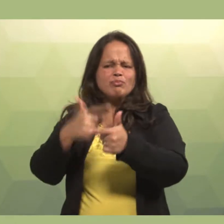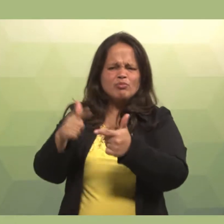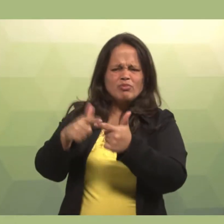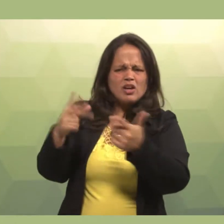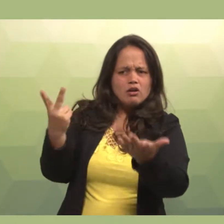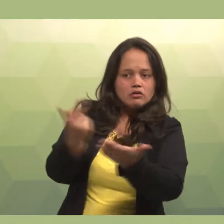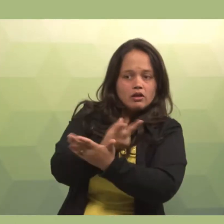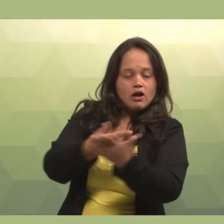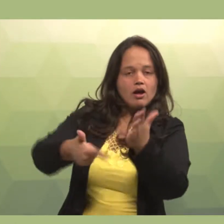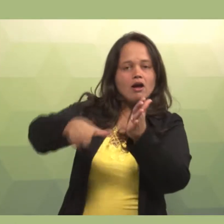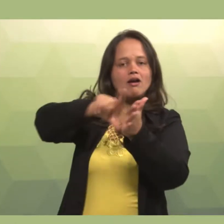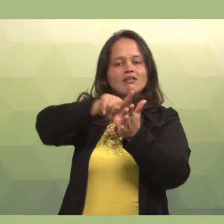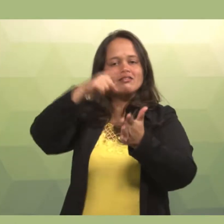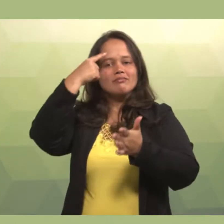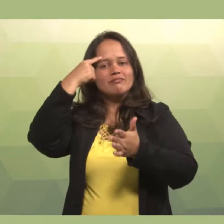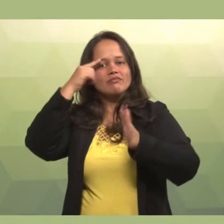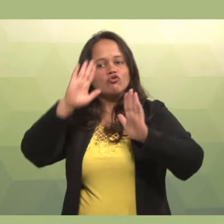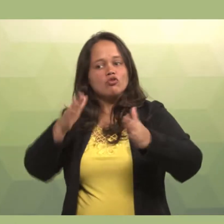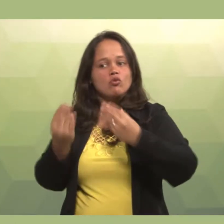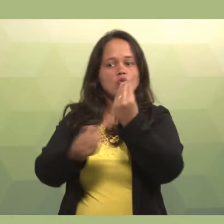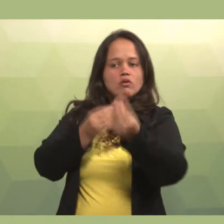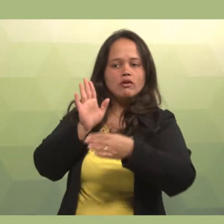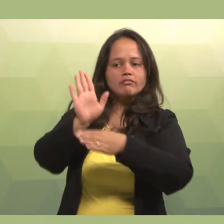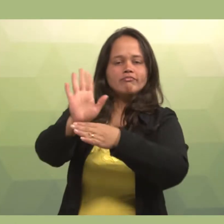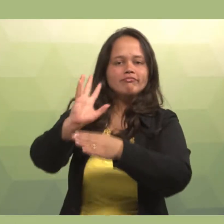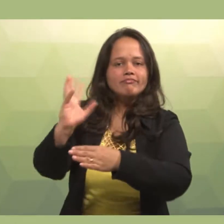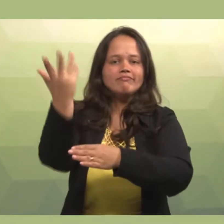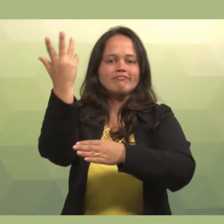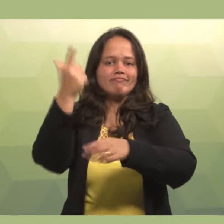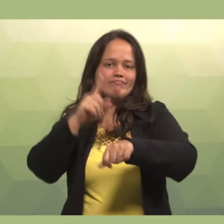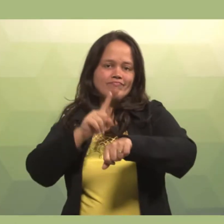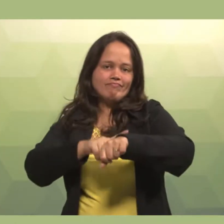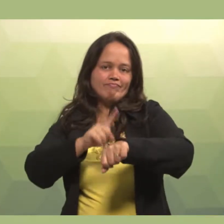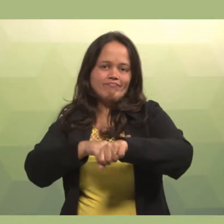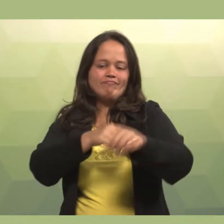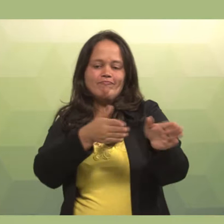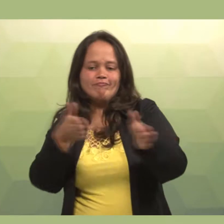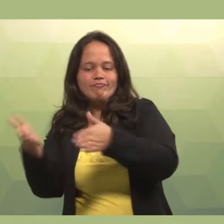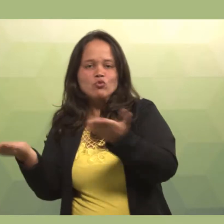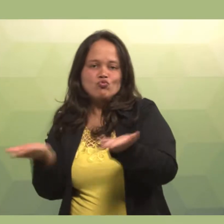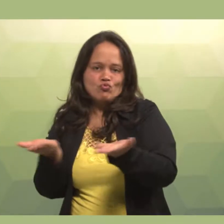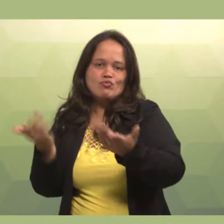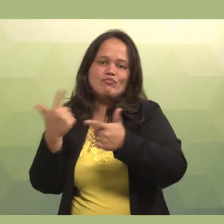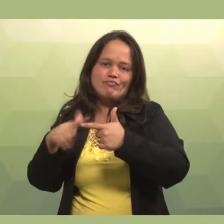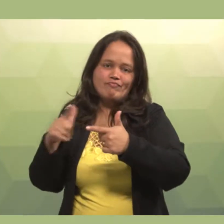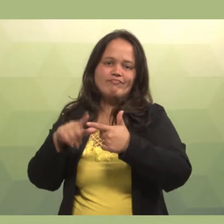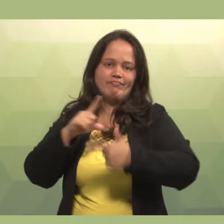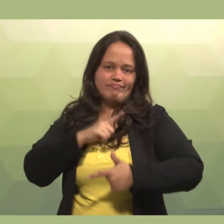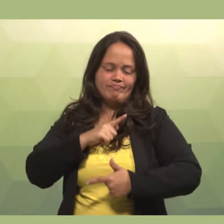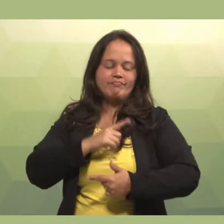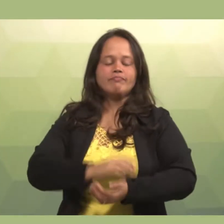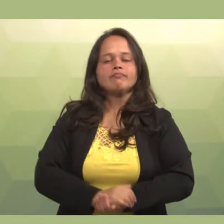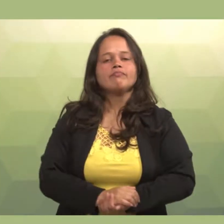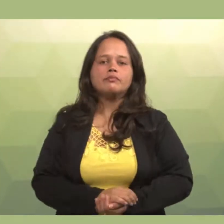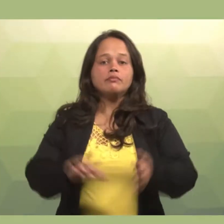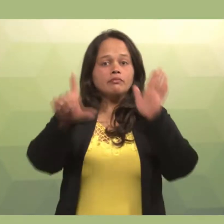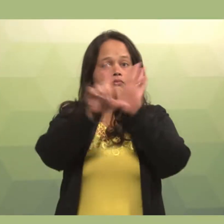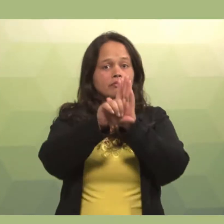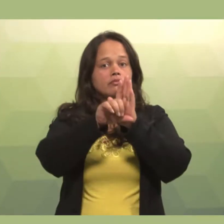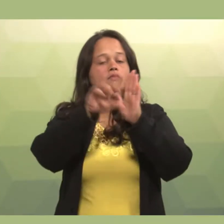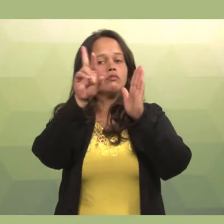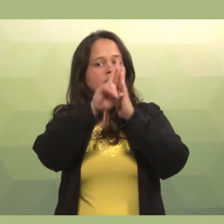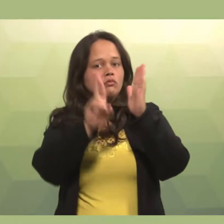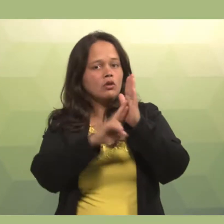pelas transformações dos tempos atuais. A Lei de Diretriz e Base da Educação de